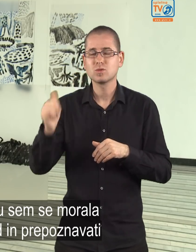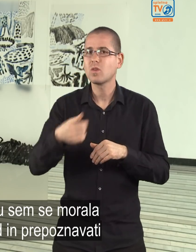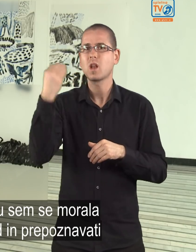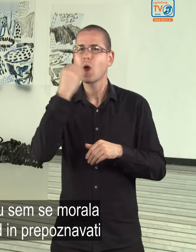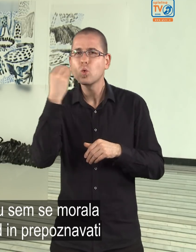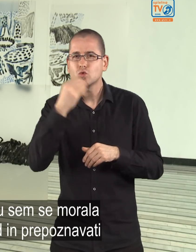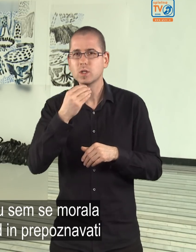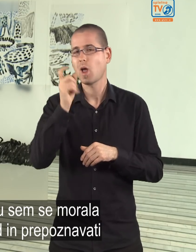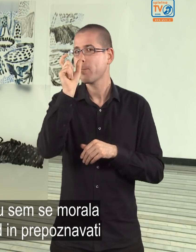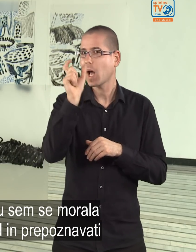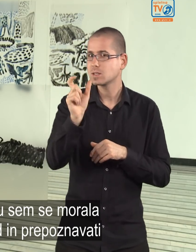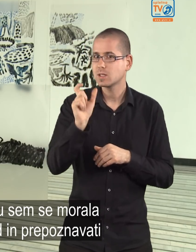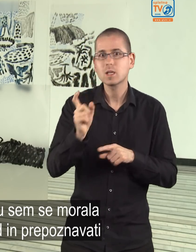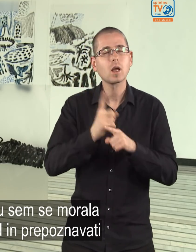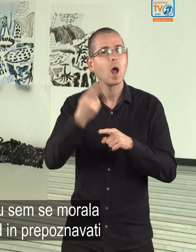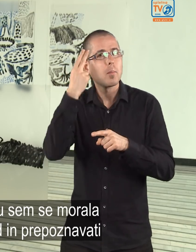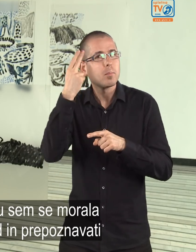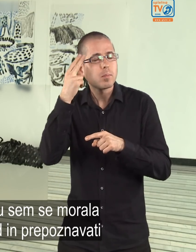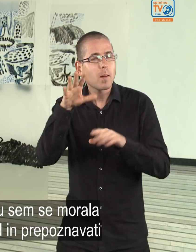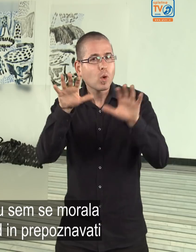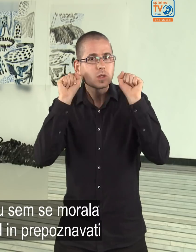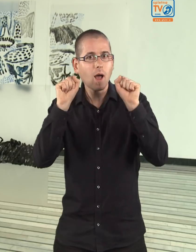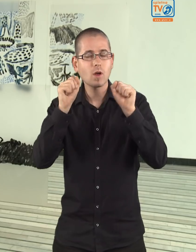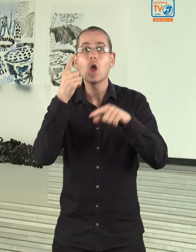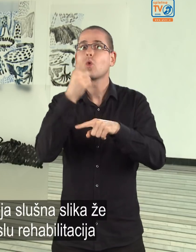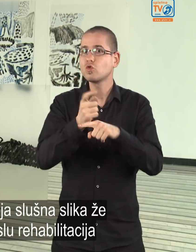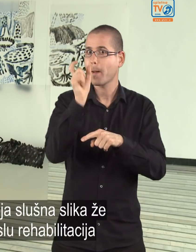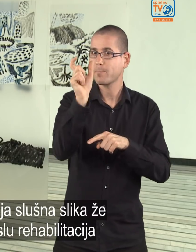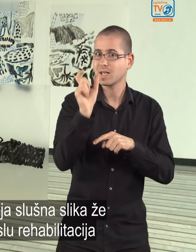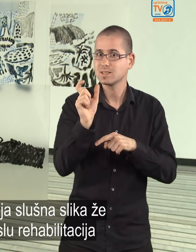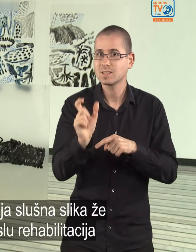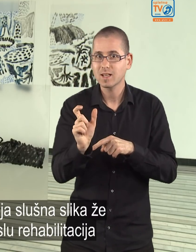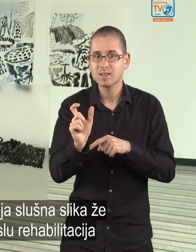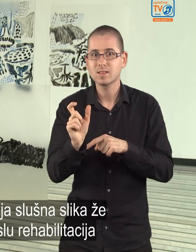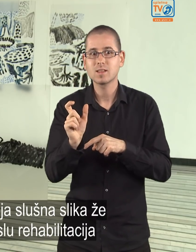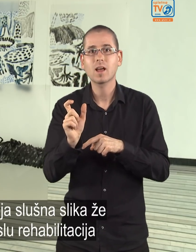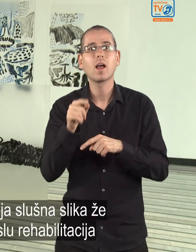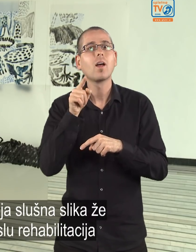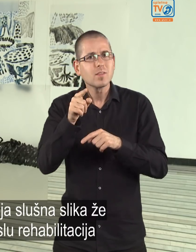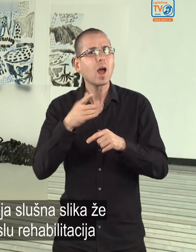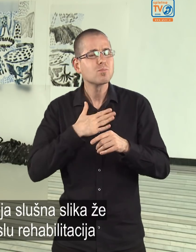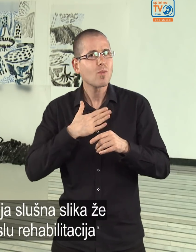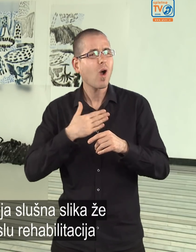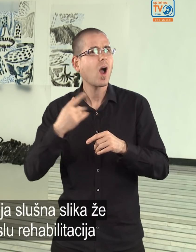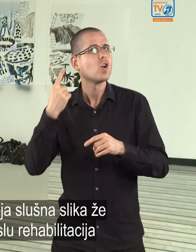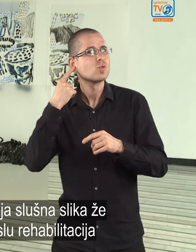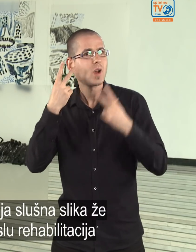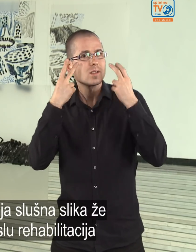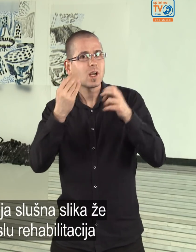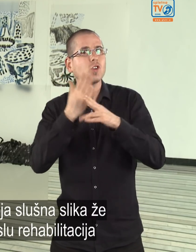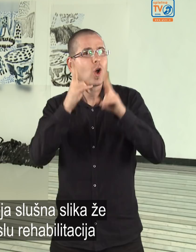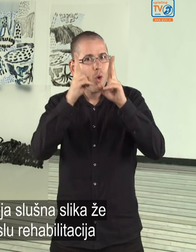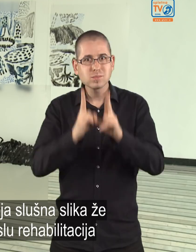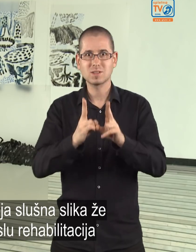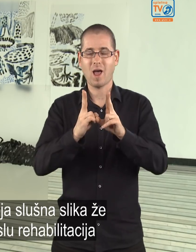in besede in prepoznavati določene besede, da je to že obstajalo, da moja slušna slika že obstaja. V